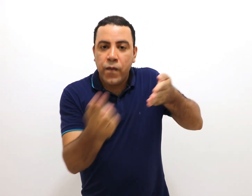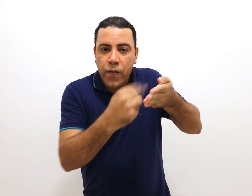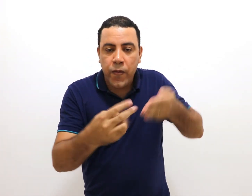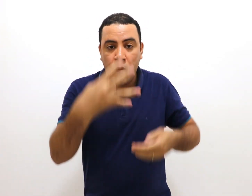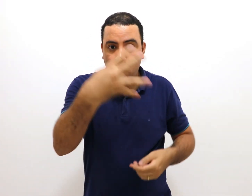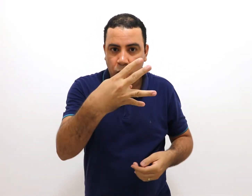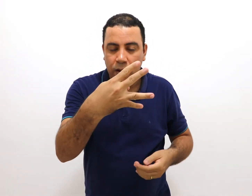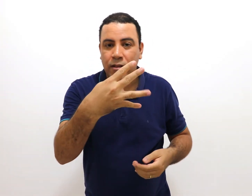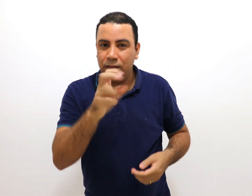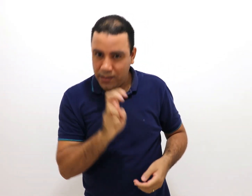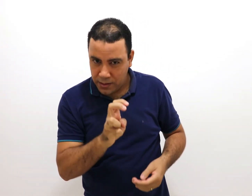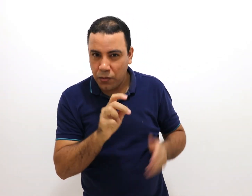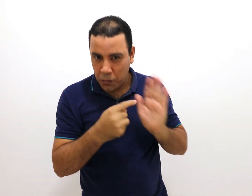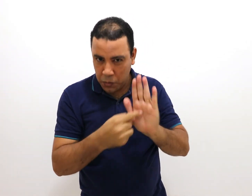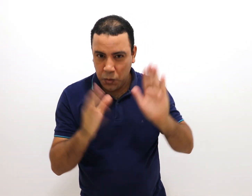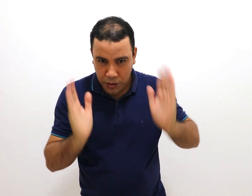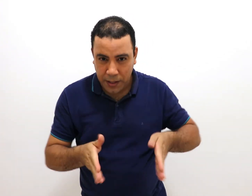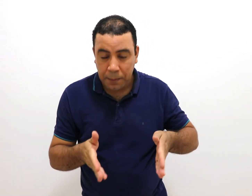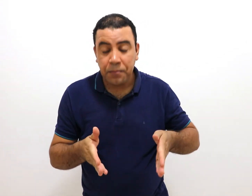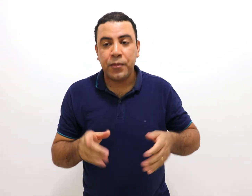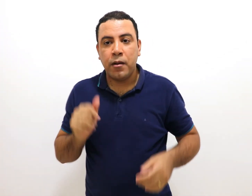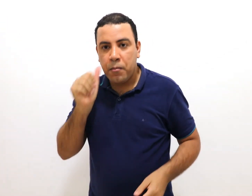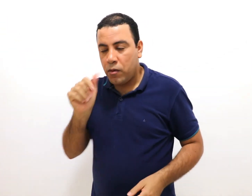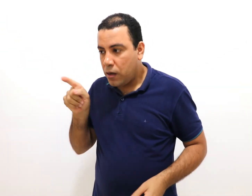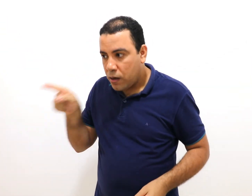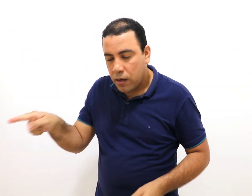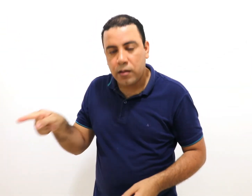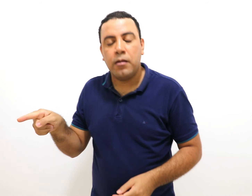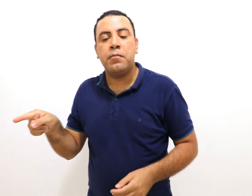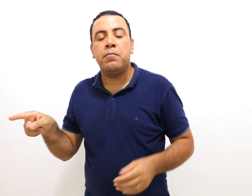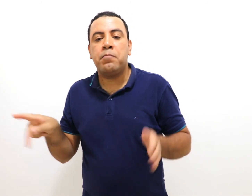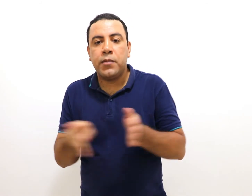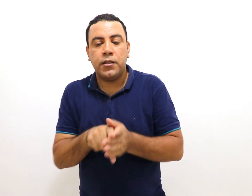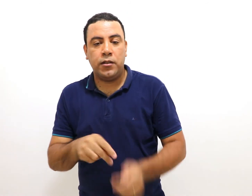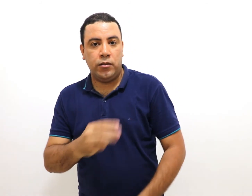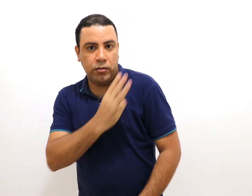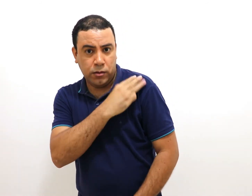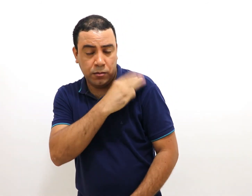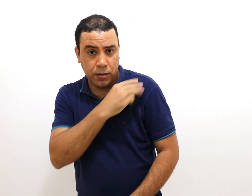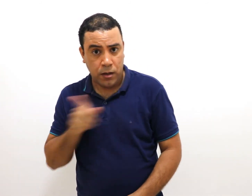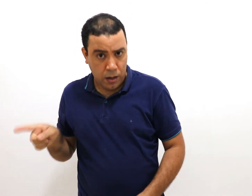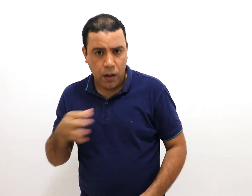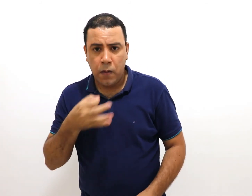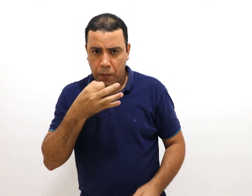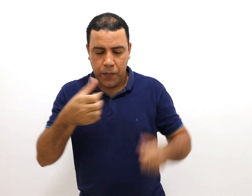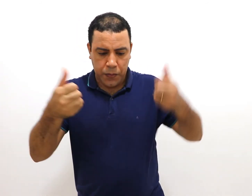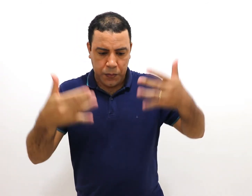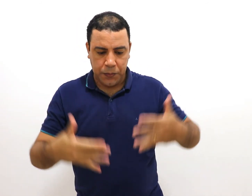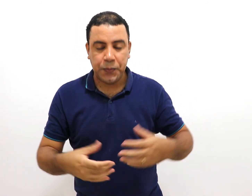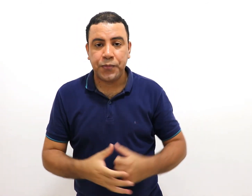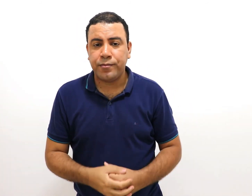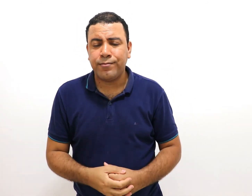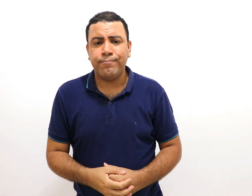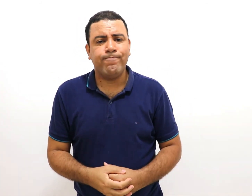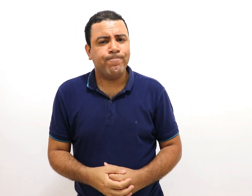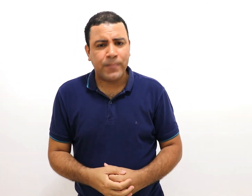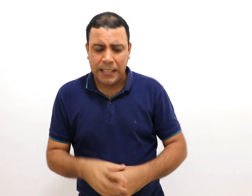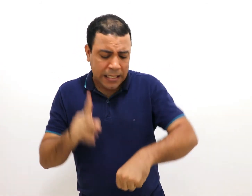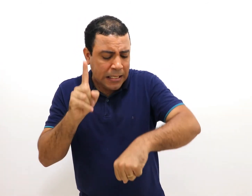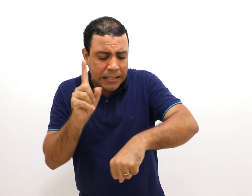Sobre o exercício mostrado nas figuras 4 e 5 especificamente, uma discente do ensino médio comentou: